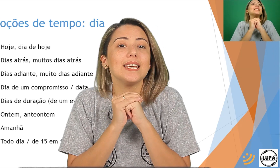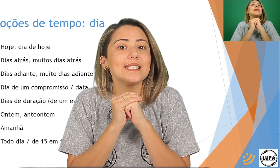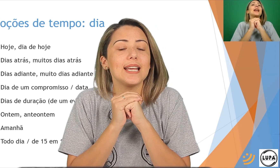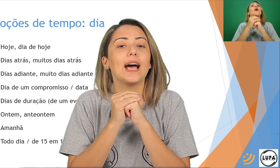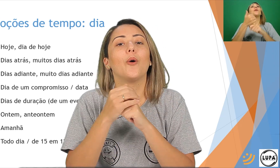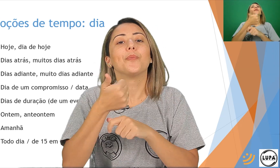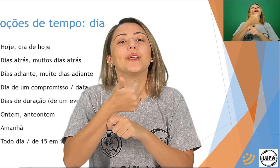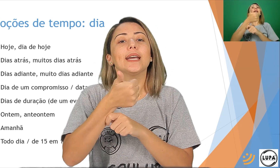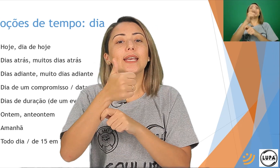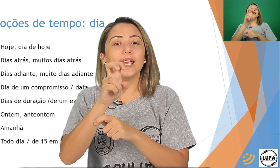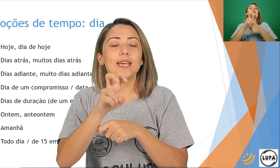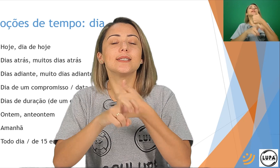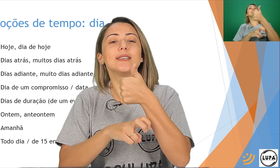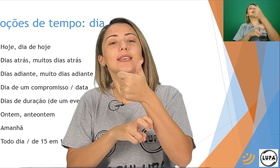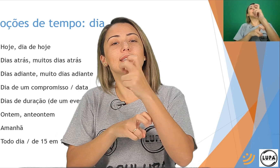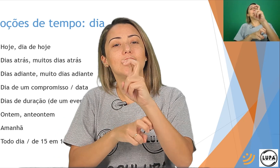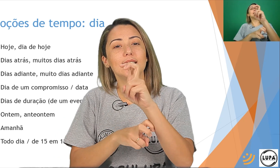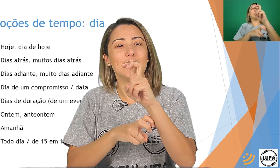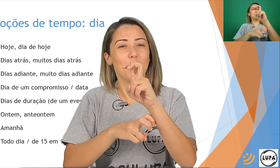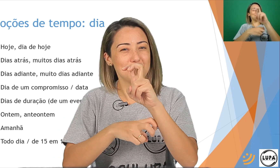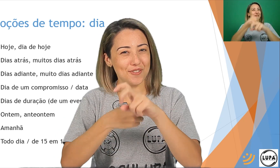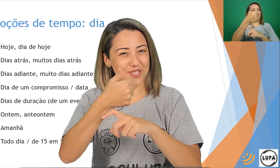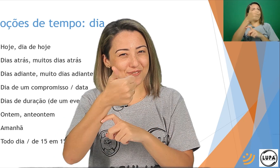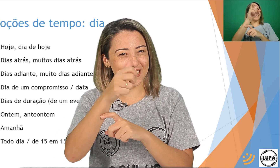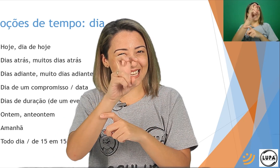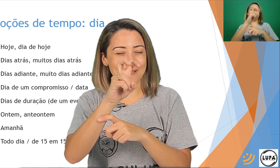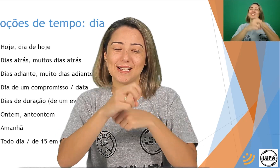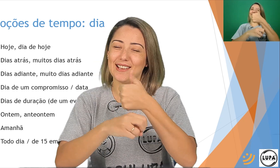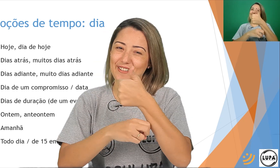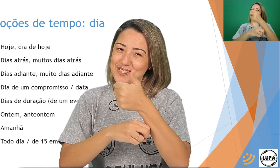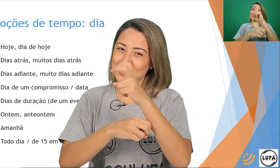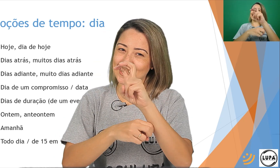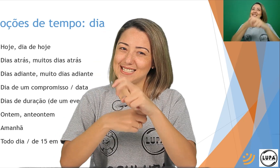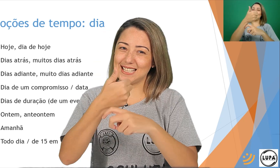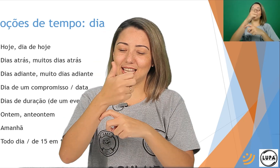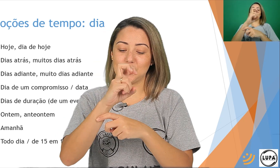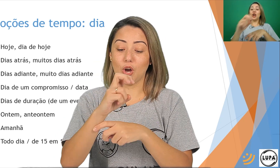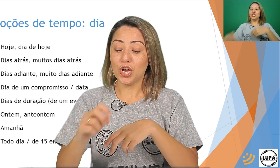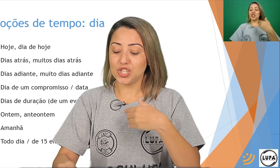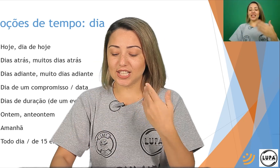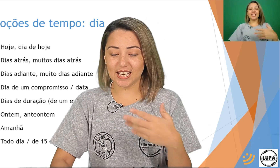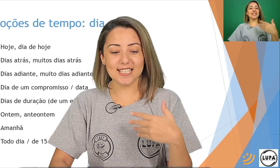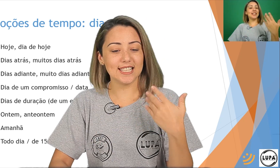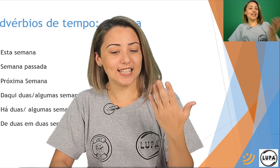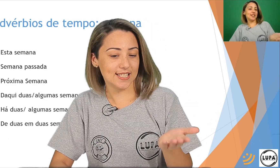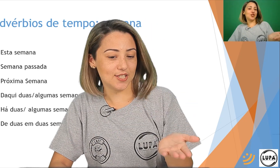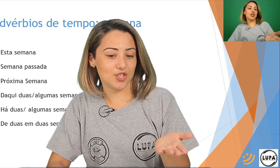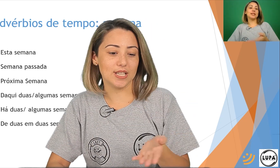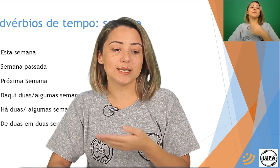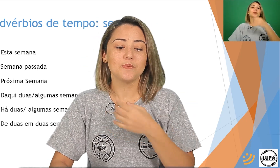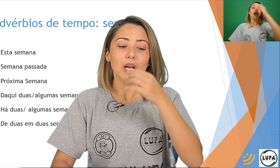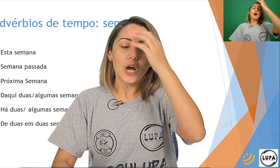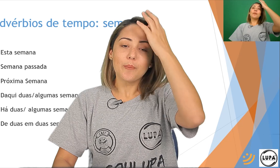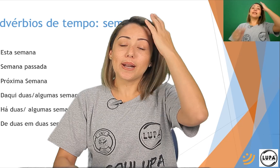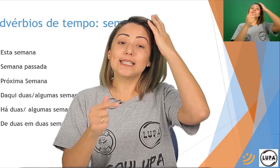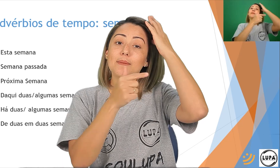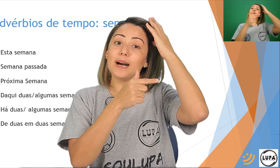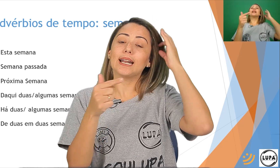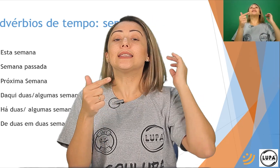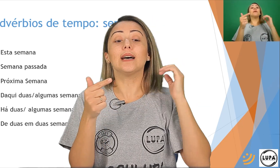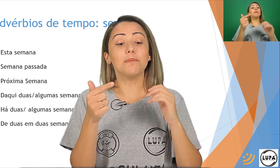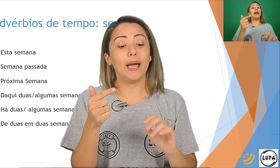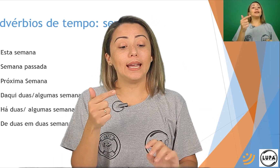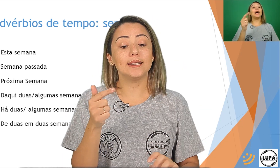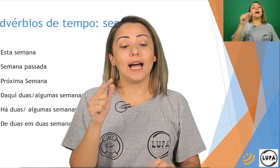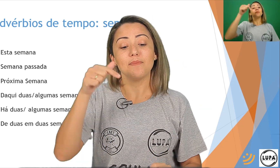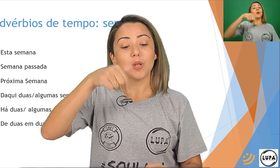for quinzenal, 15, é pouco difícil de fazer, mas faz o 15 e 15, ó, de 15 em 15 dias. Para